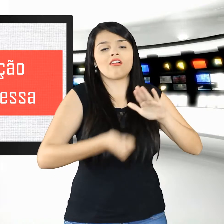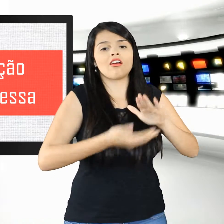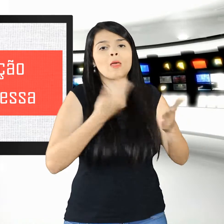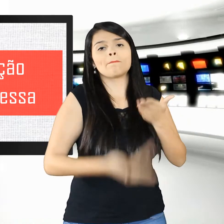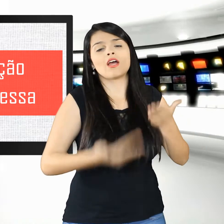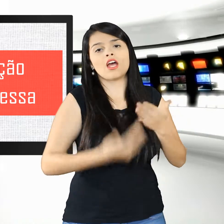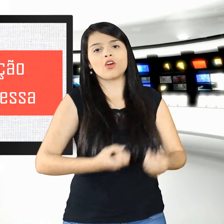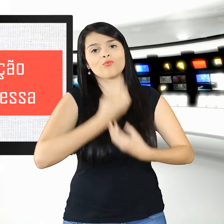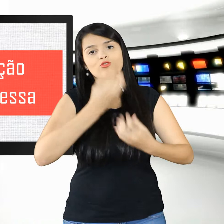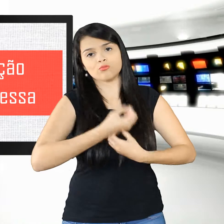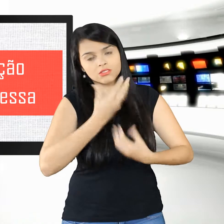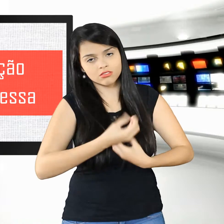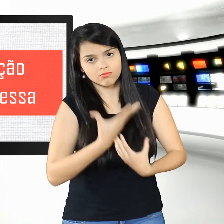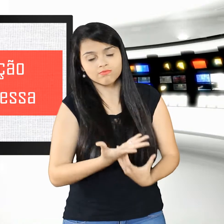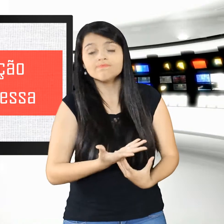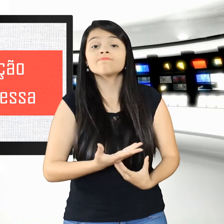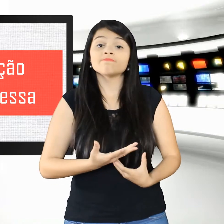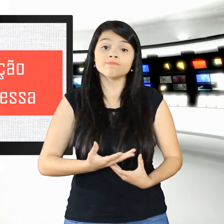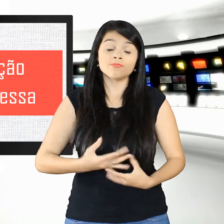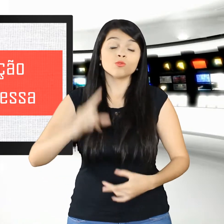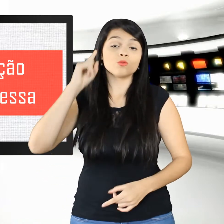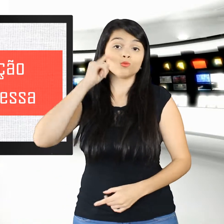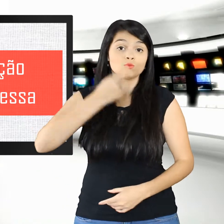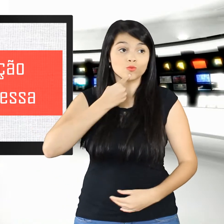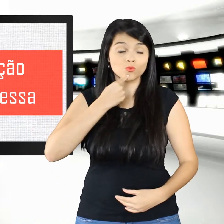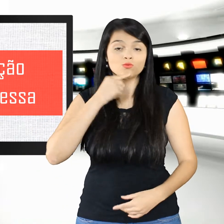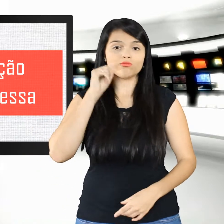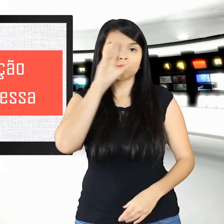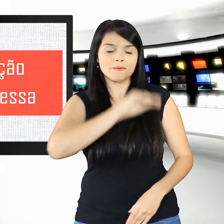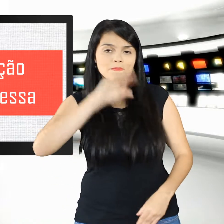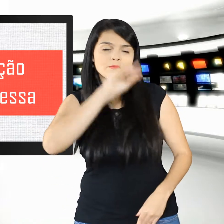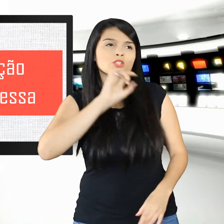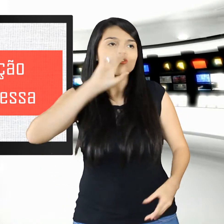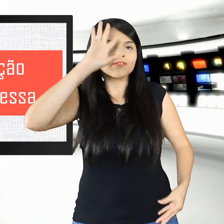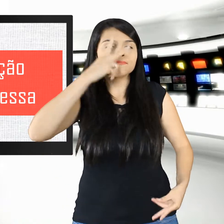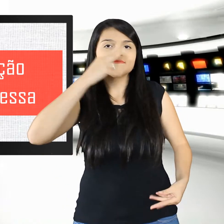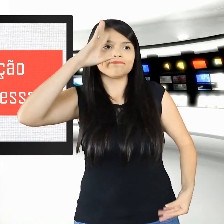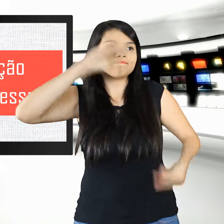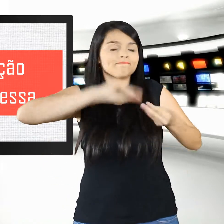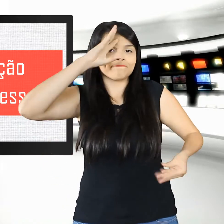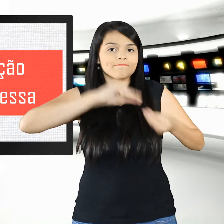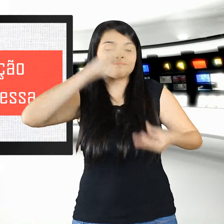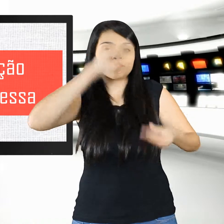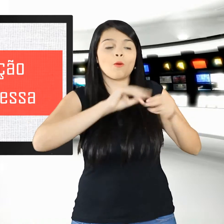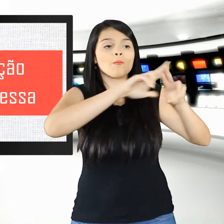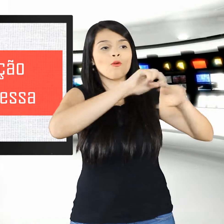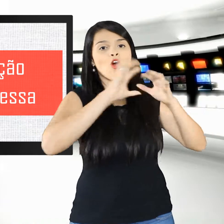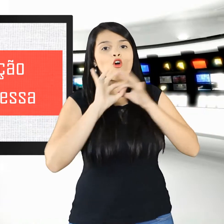informações. Geralmente, os surdos oralizados deduzem as informações através do contexto em que as palavras são